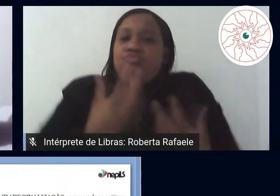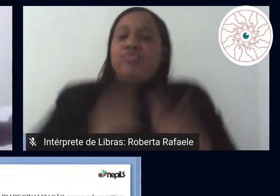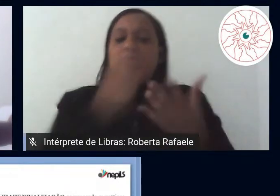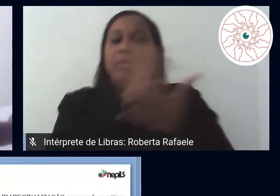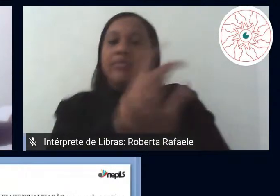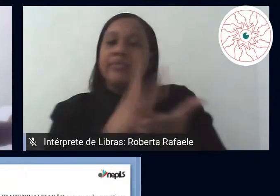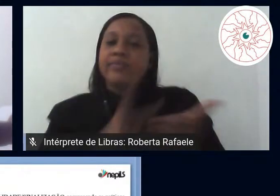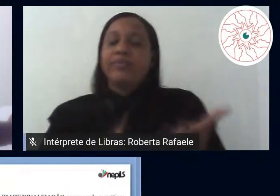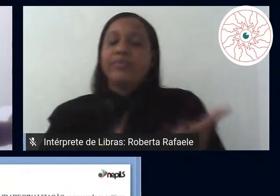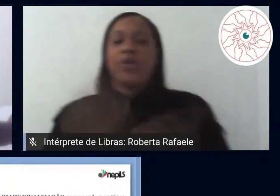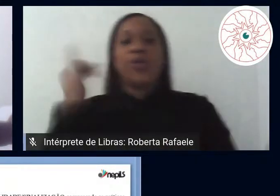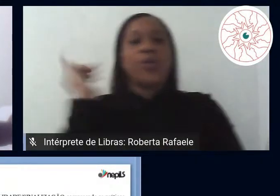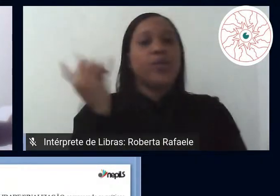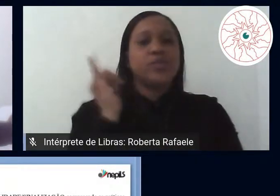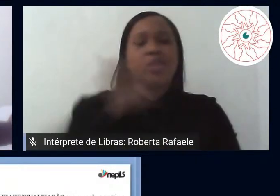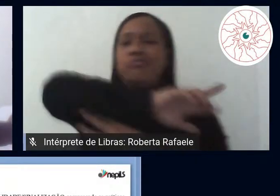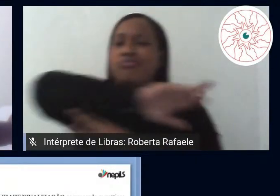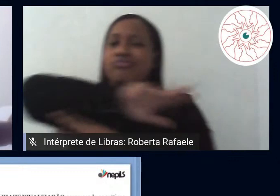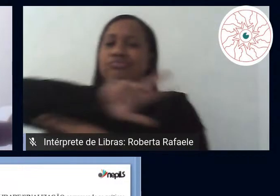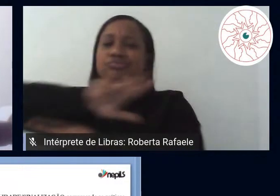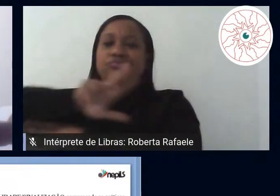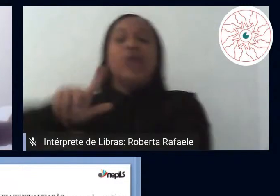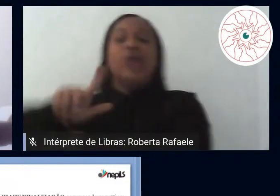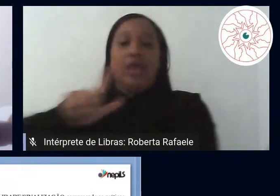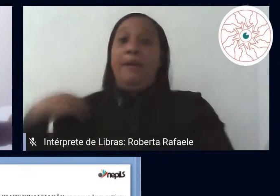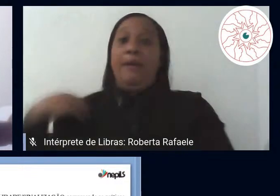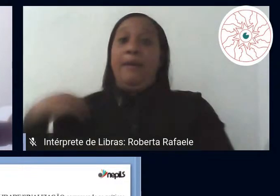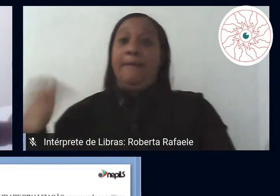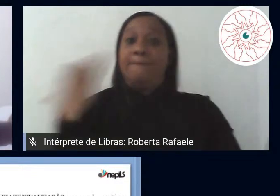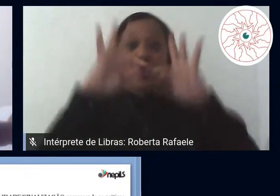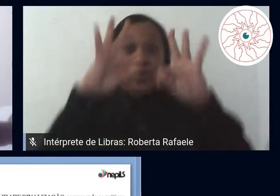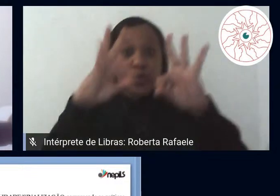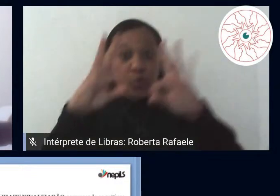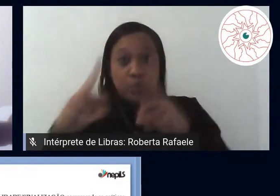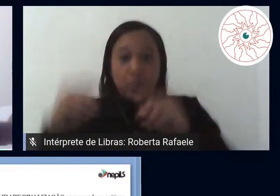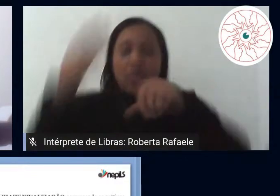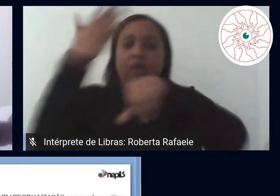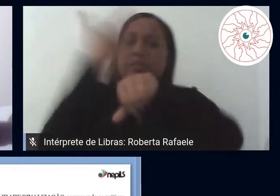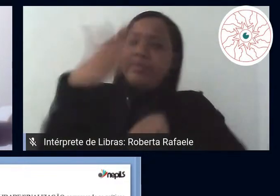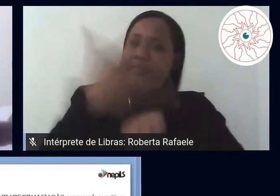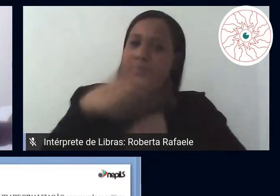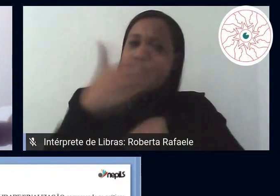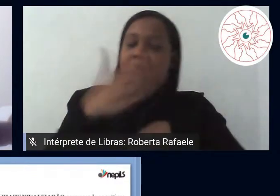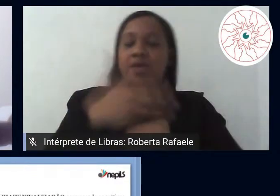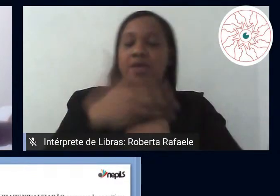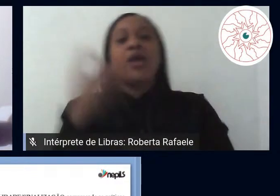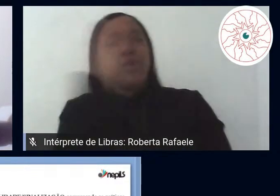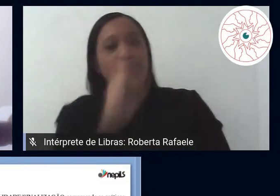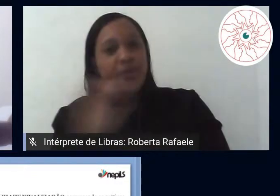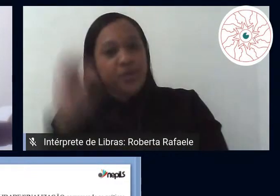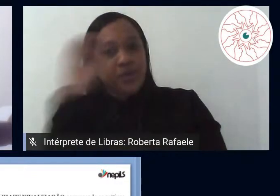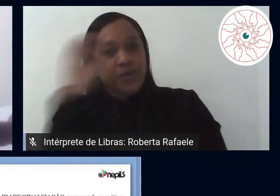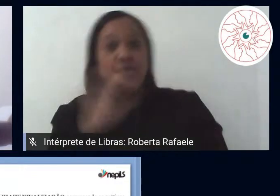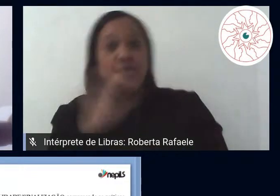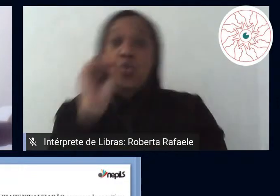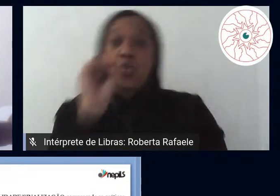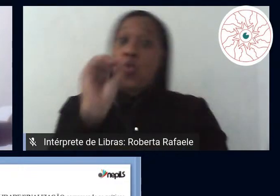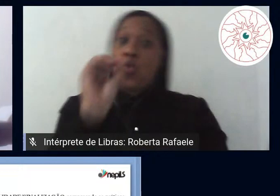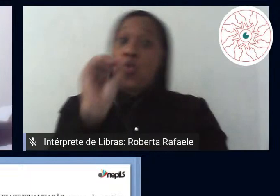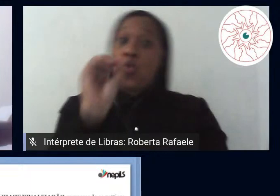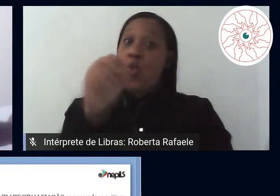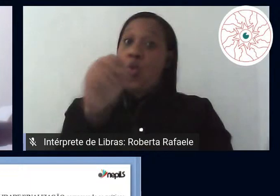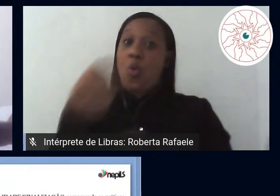de história, dentre outras. Aí ainda coloca todas essas práticas podem se dar por meio da oralidade ou da sinalização em